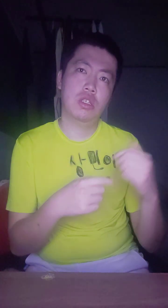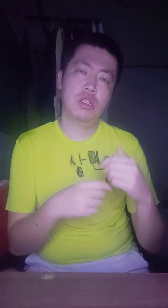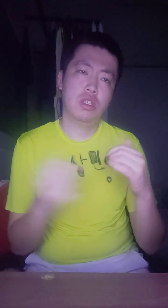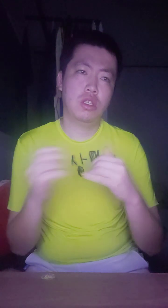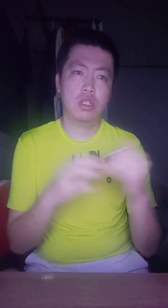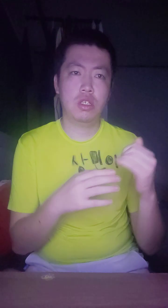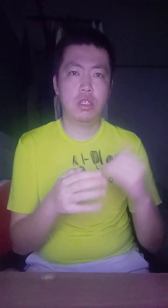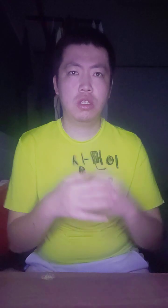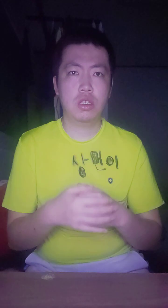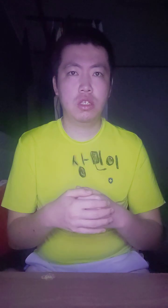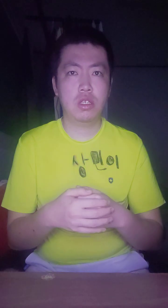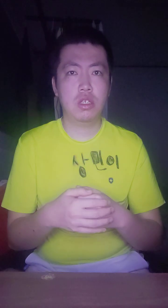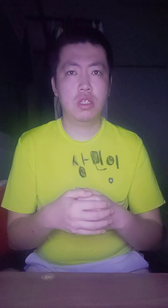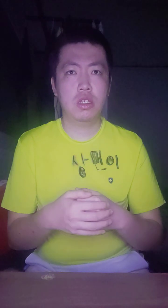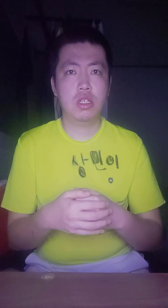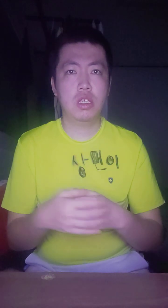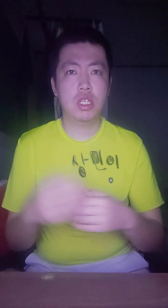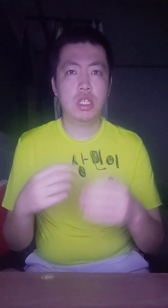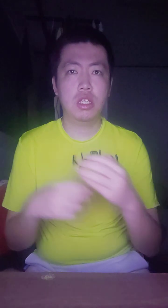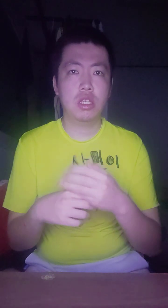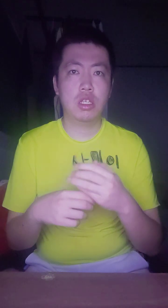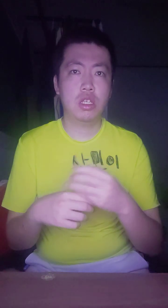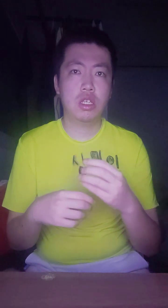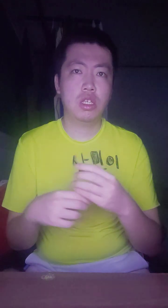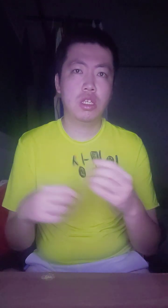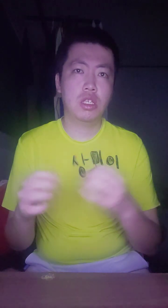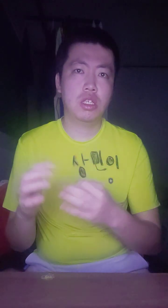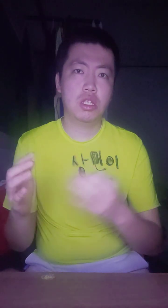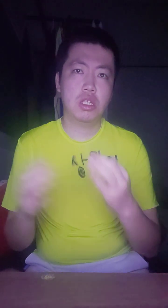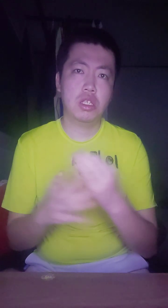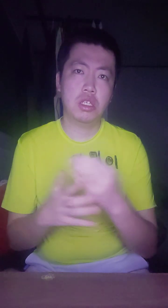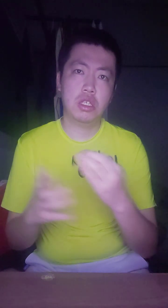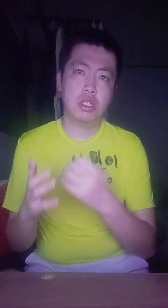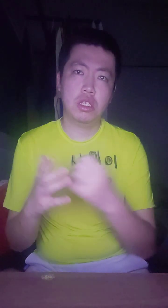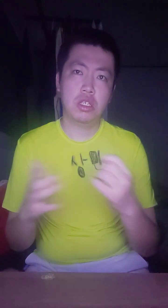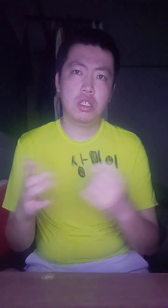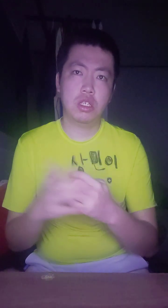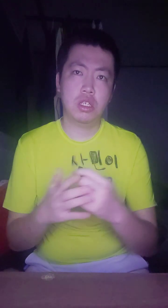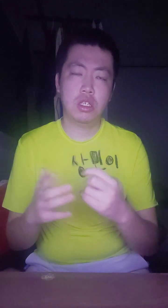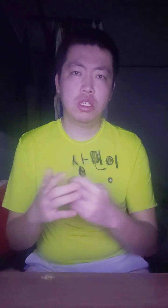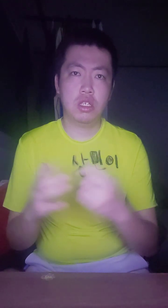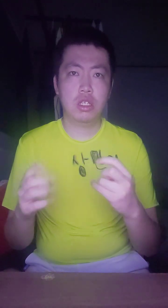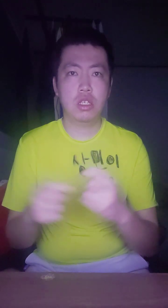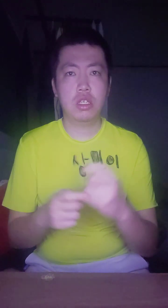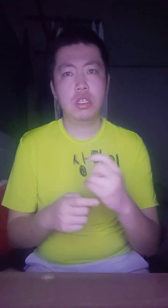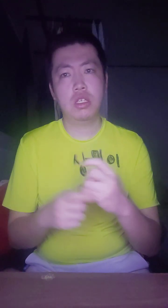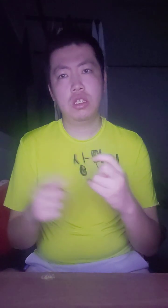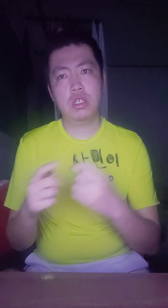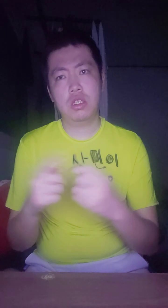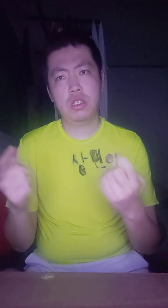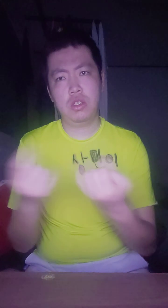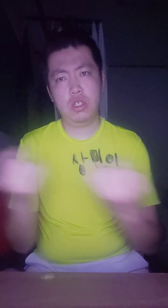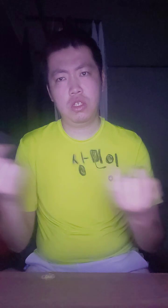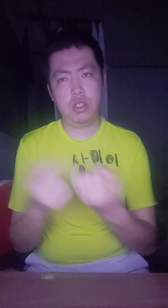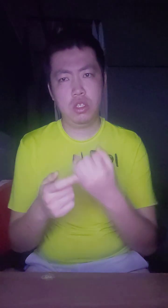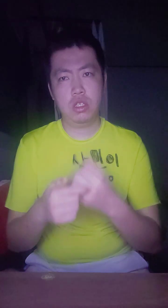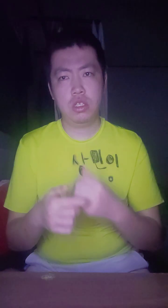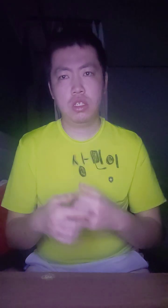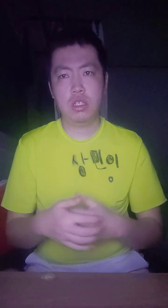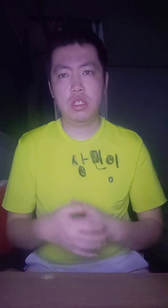시켰어요. 만에 하나. 그리고 이제 인터넷이나 이런 데 유포가 됐다. 그러면 이제 그걸 어떻게 한다는 거예요? 해당